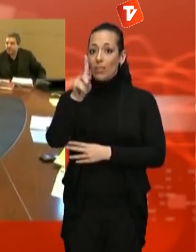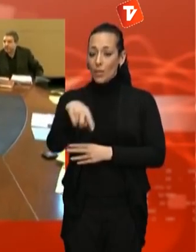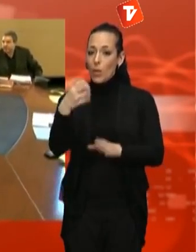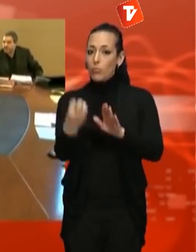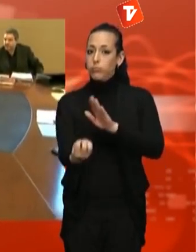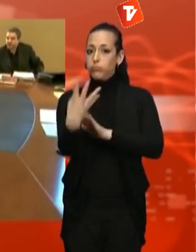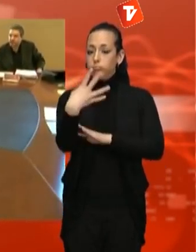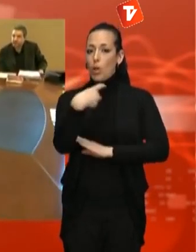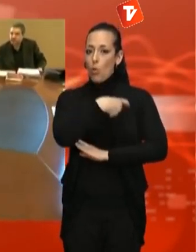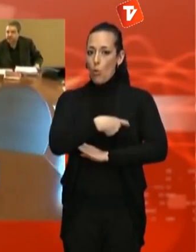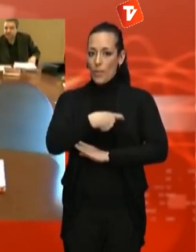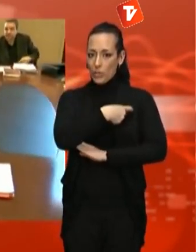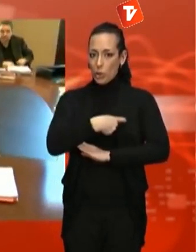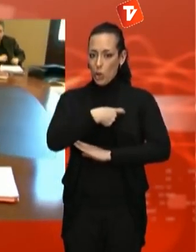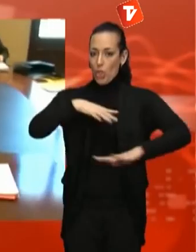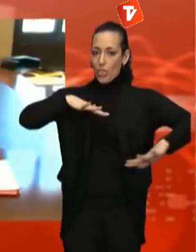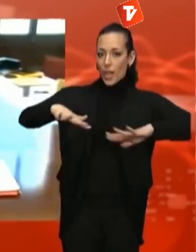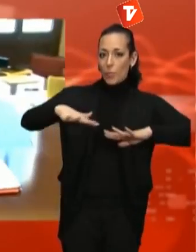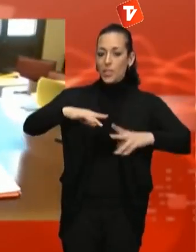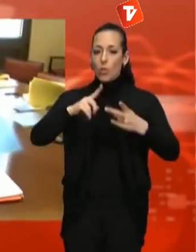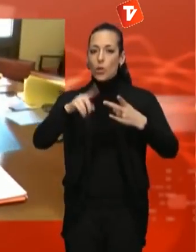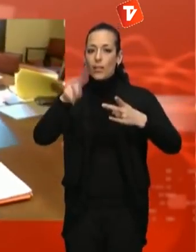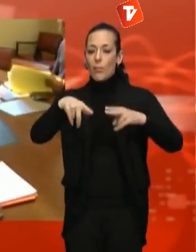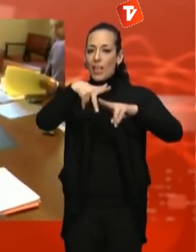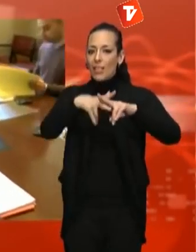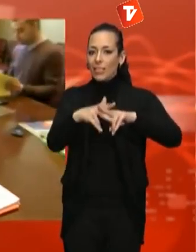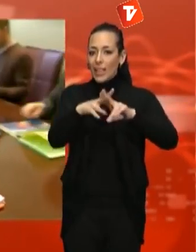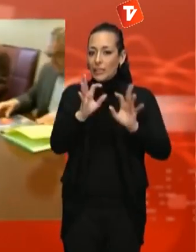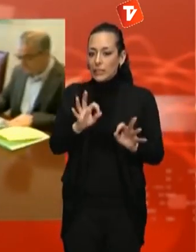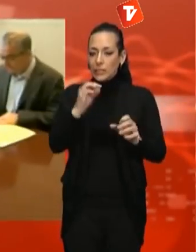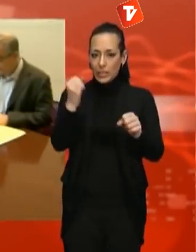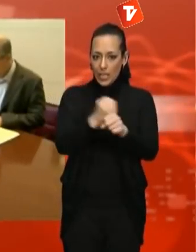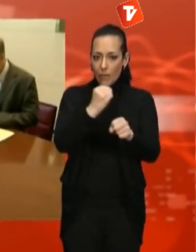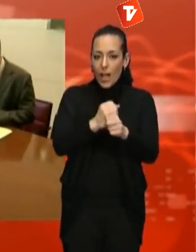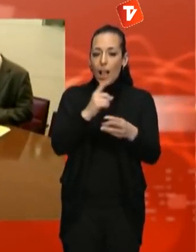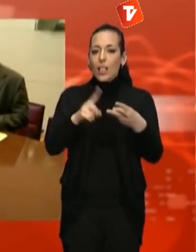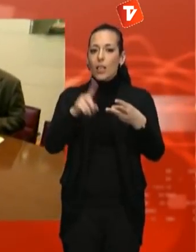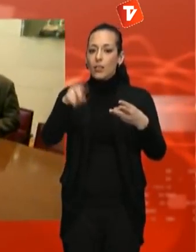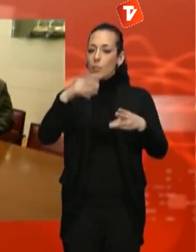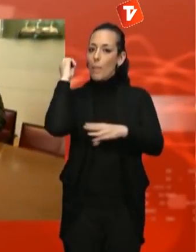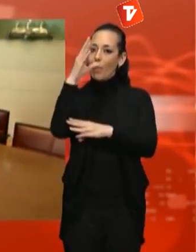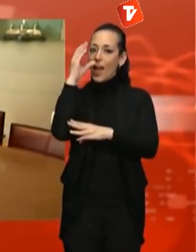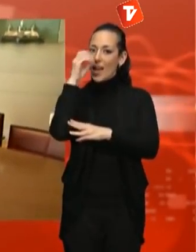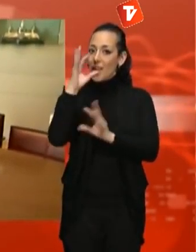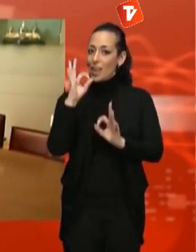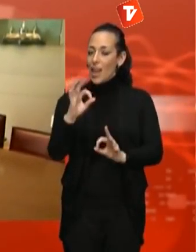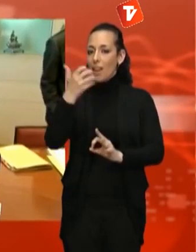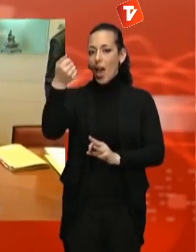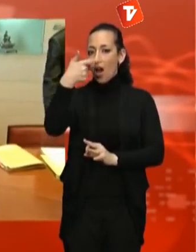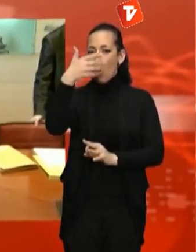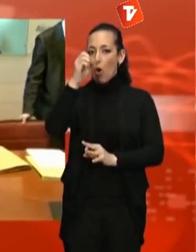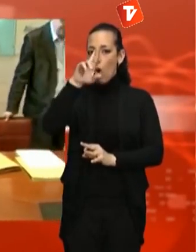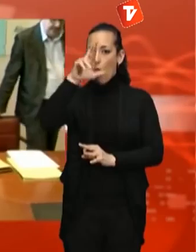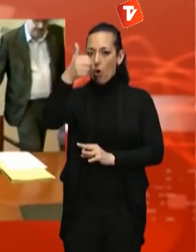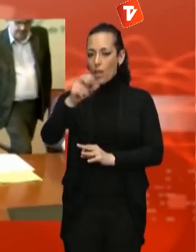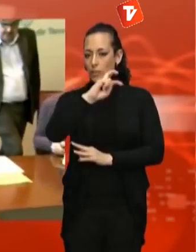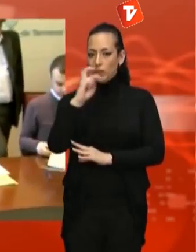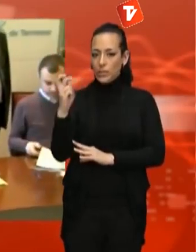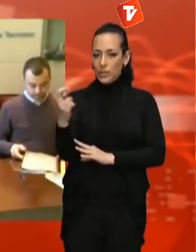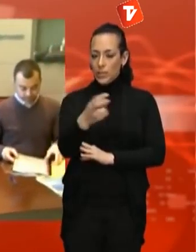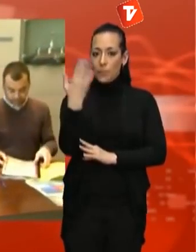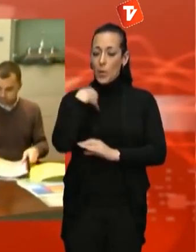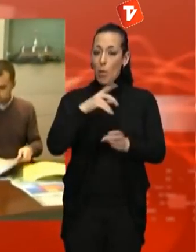diversos grups de treball, un taller d'idees i comissions estratègiques i un plenari de l'Àgora amb tots els participants. La participació i